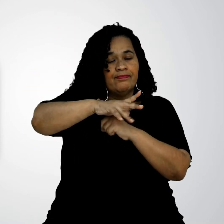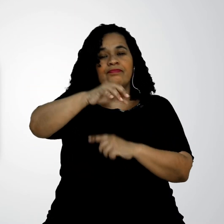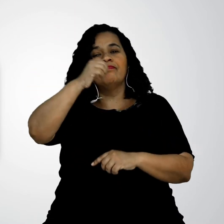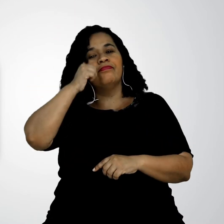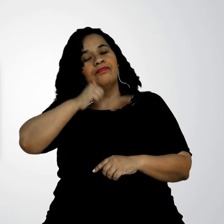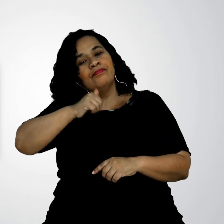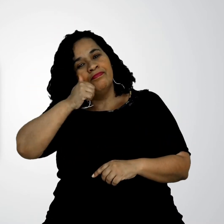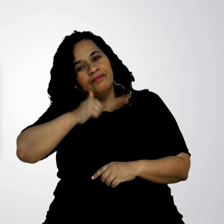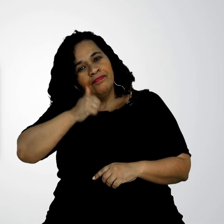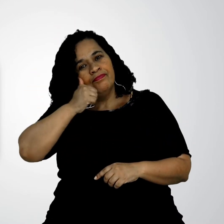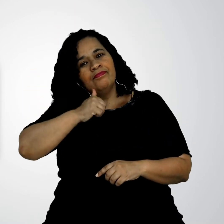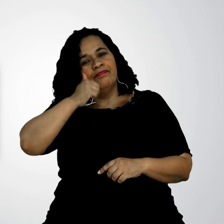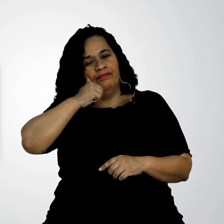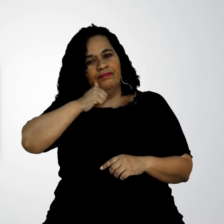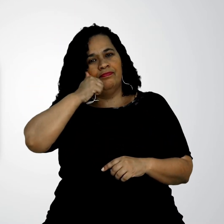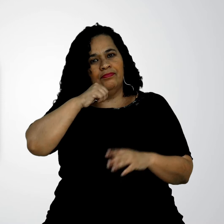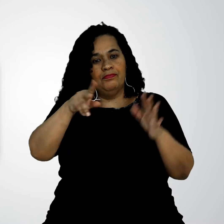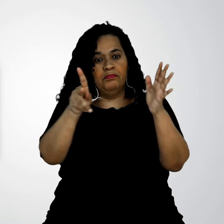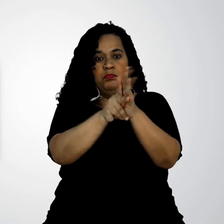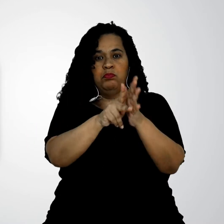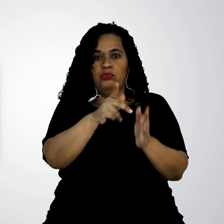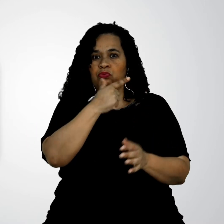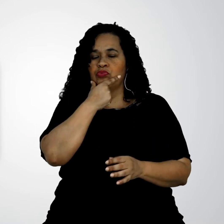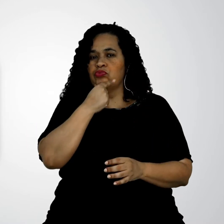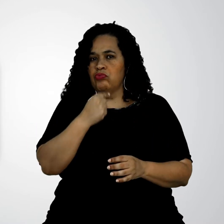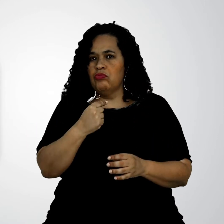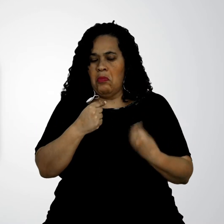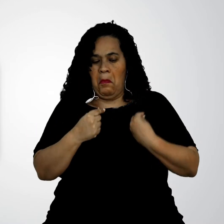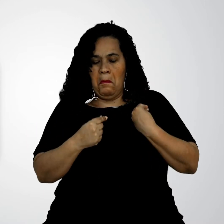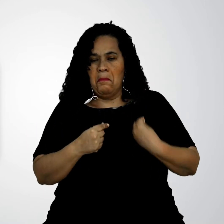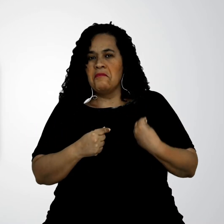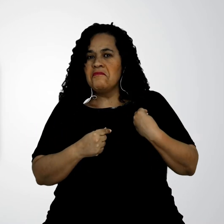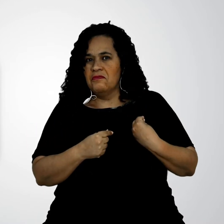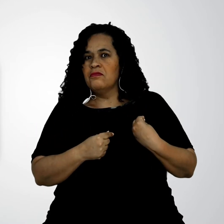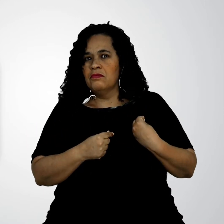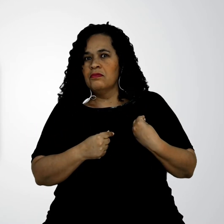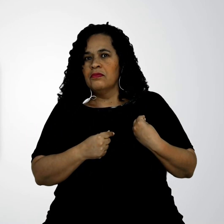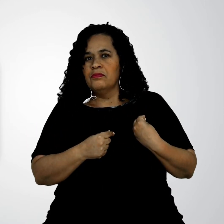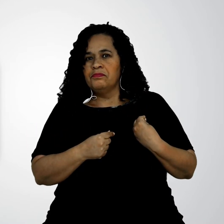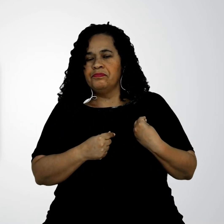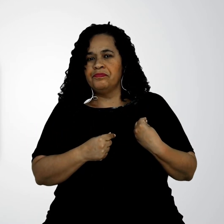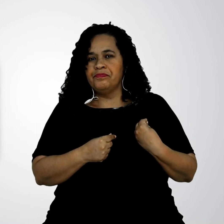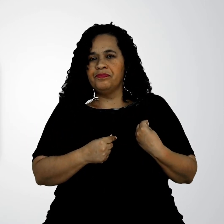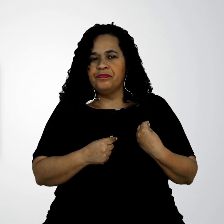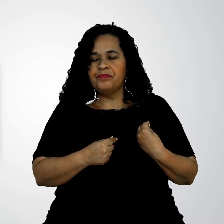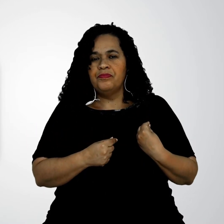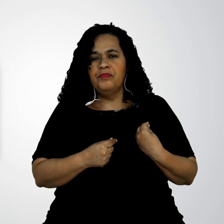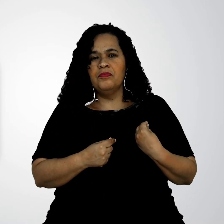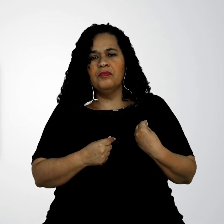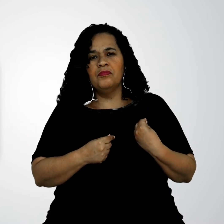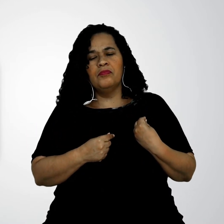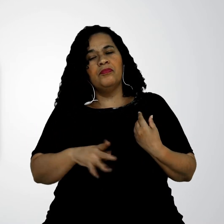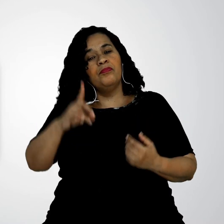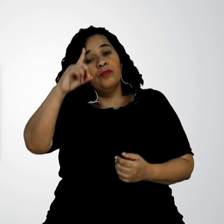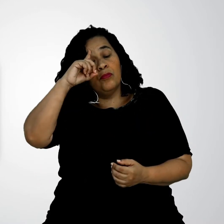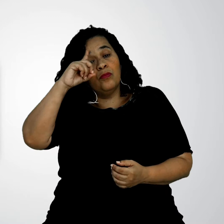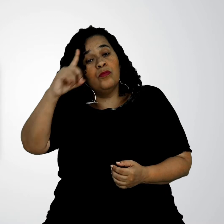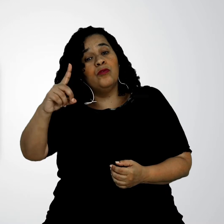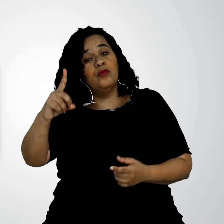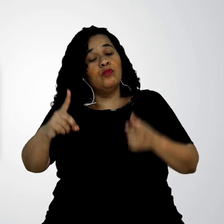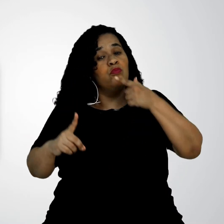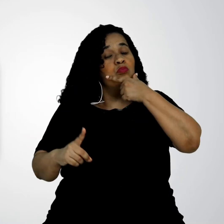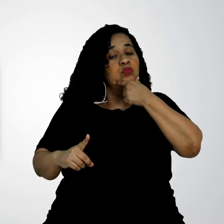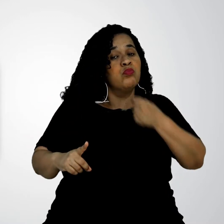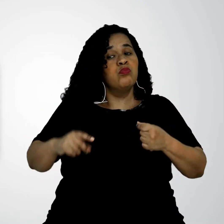era uma propriedade, então ela não tinha valor algum e coisa do tipo, até o dia que esse homem ou essa mulher